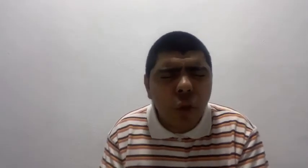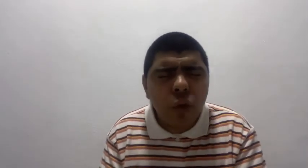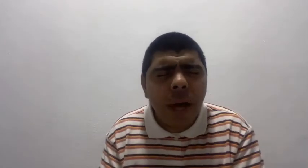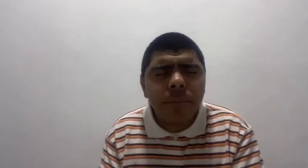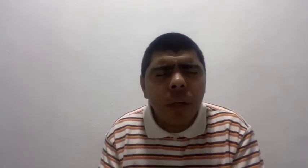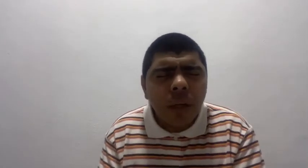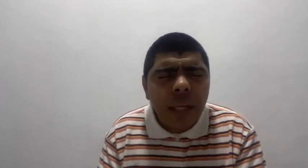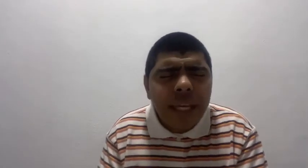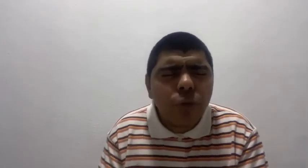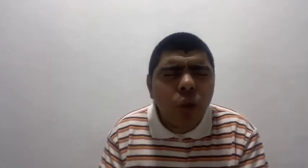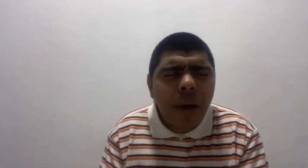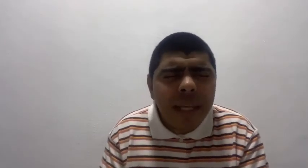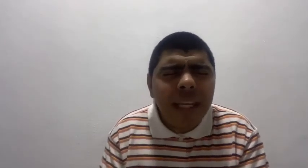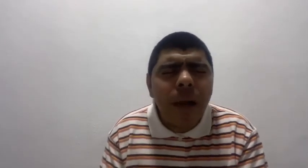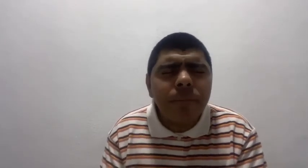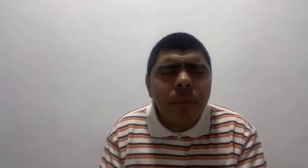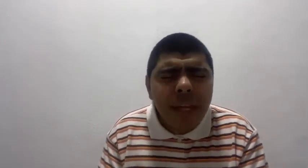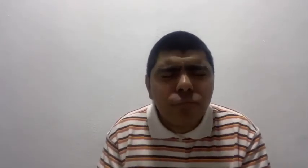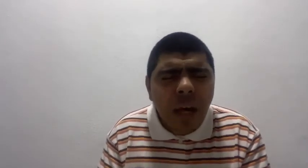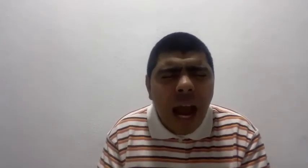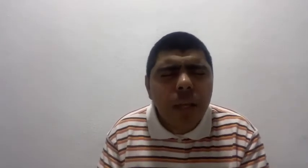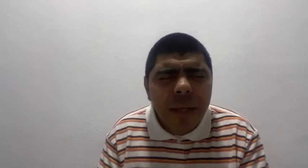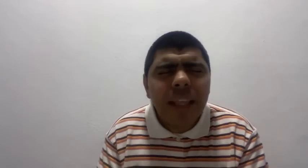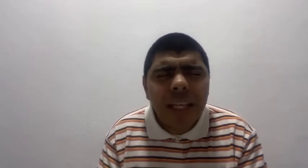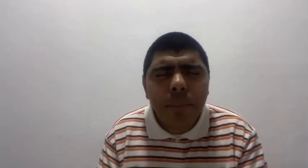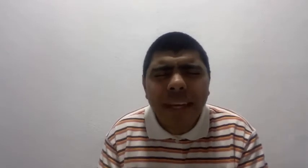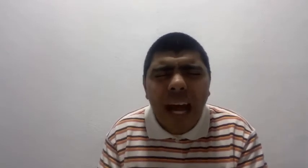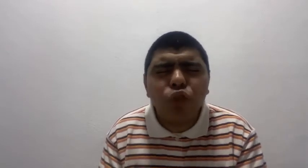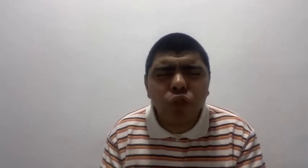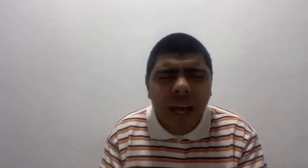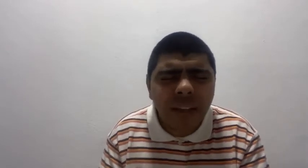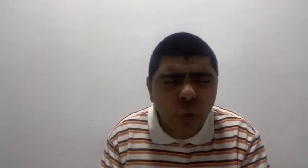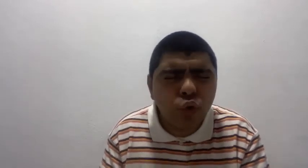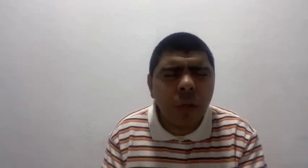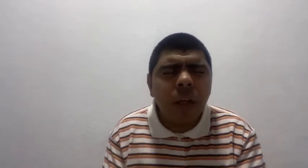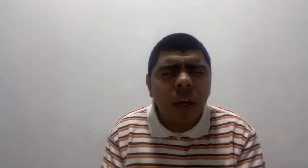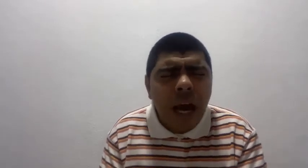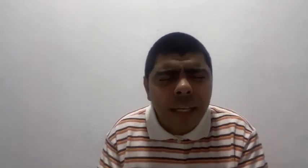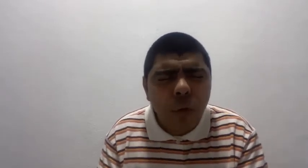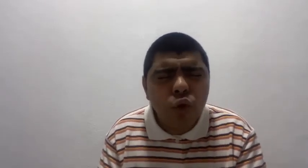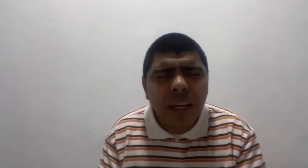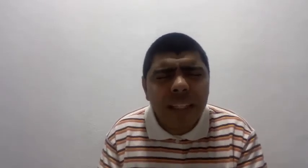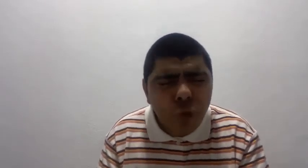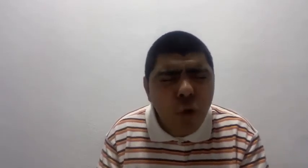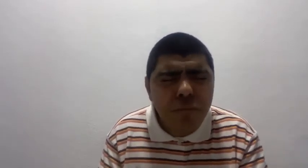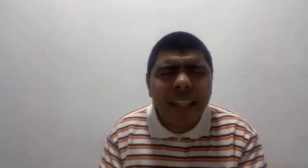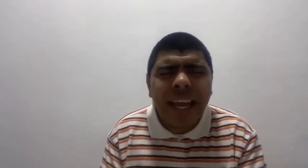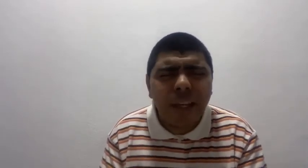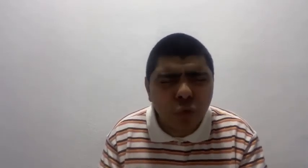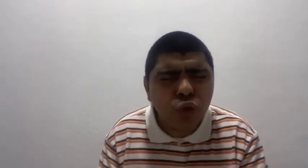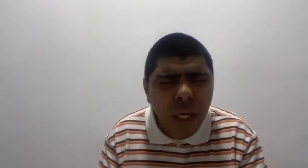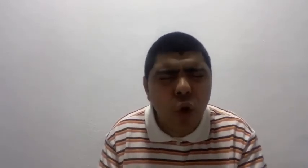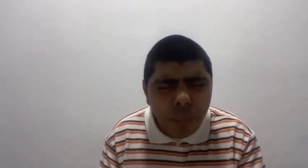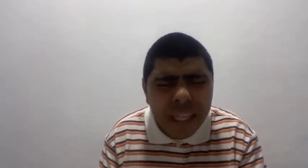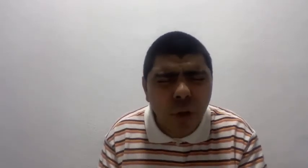lindo Jehová, y que todavía, mientras hay vida y esperanza, Jesús, Aleluya, en el nombre de Jesús te lo pido,